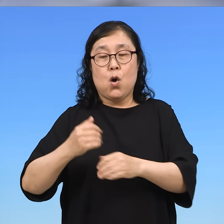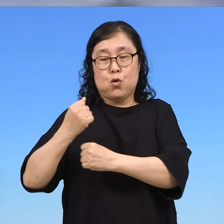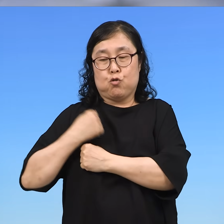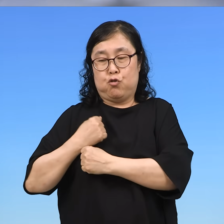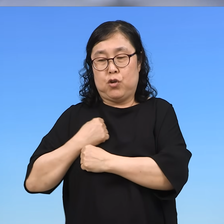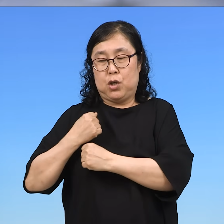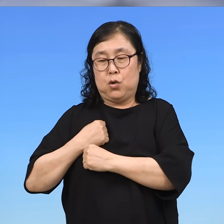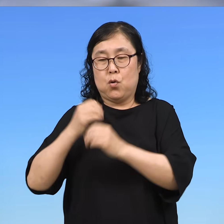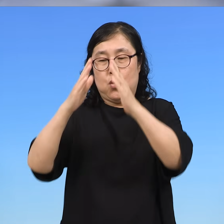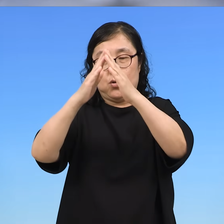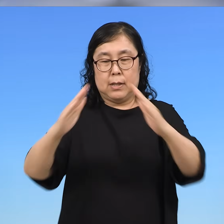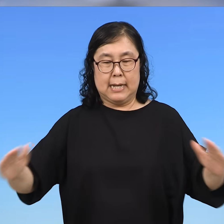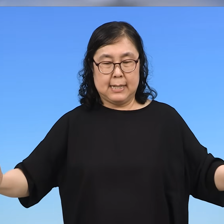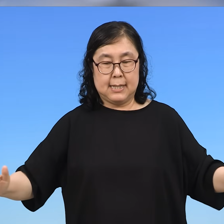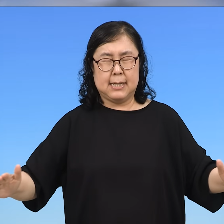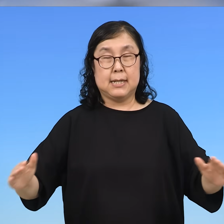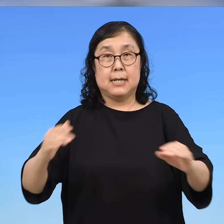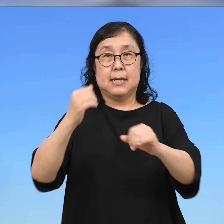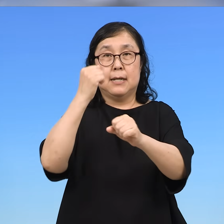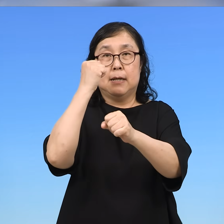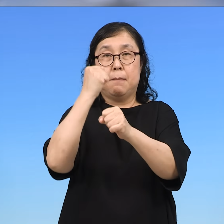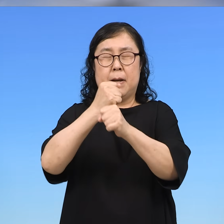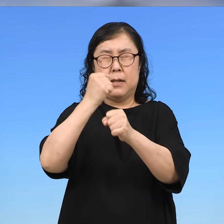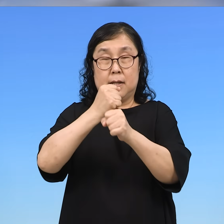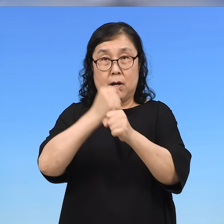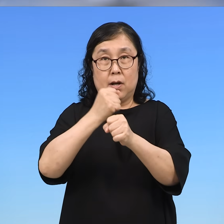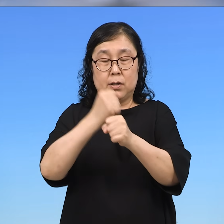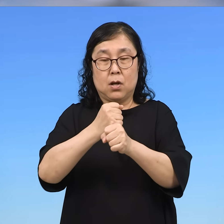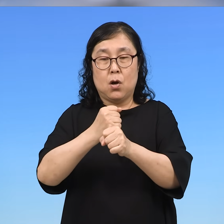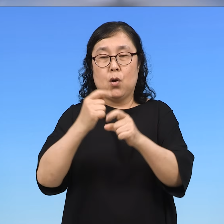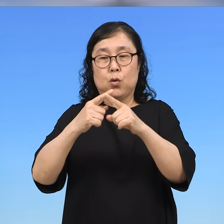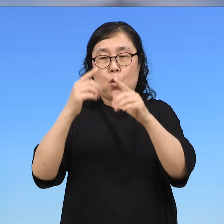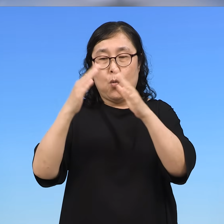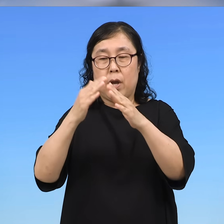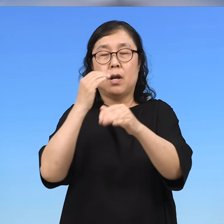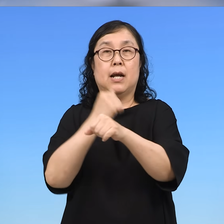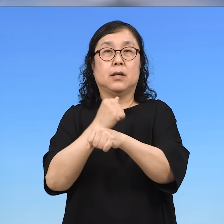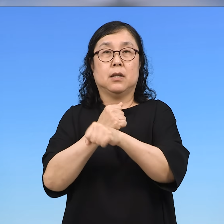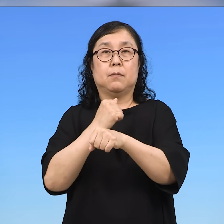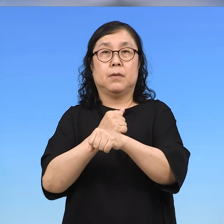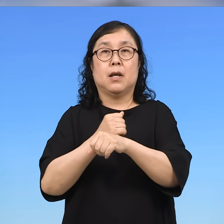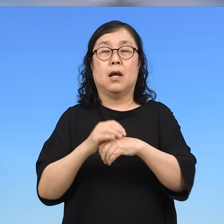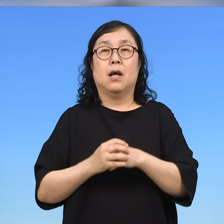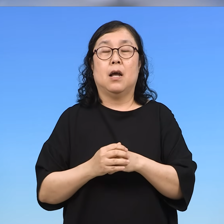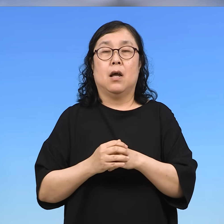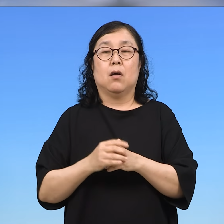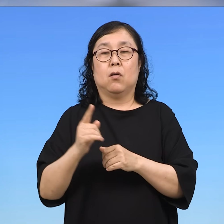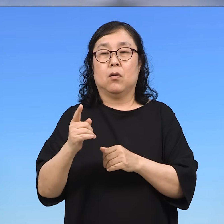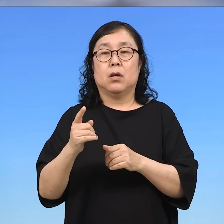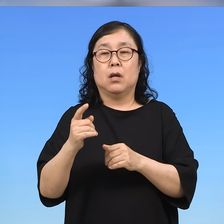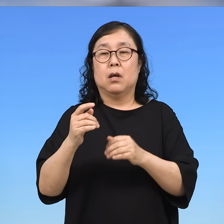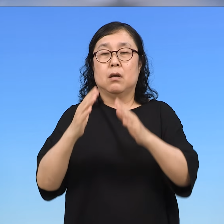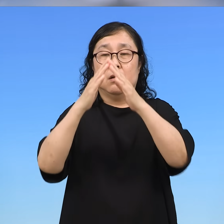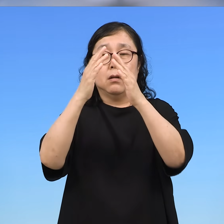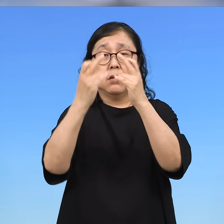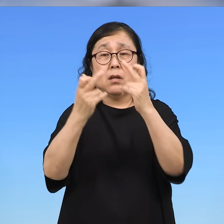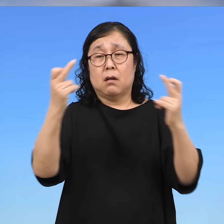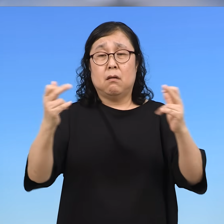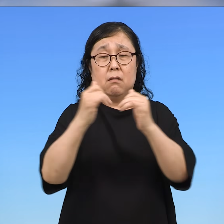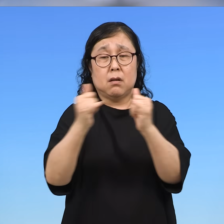개척하셨답니다. 후원이 든든하면은 그 텐트 치고 야산에다 교회 하겠습니까? 그 야산에 무슨 사람들이